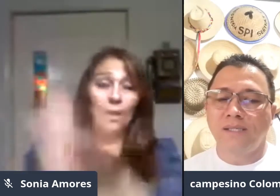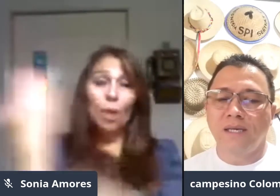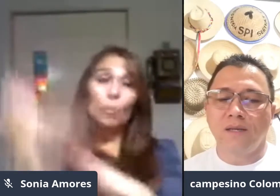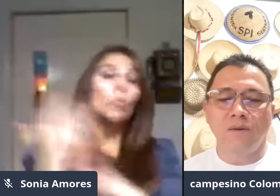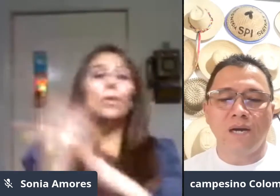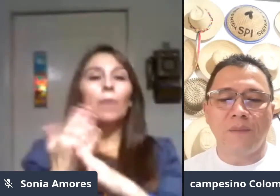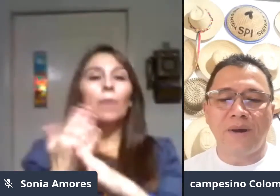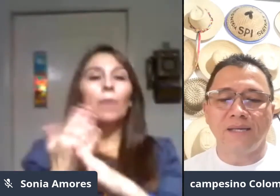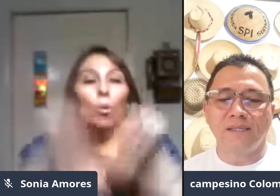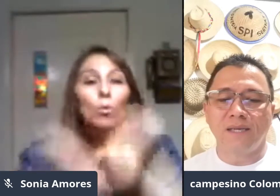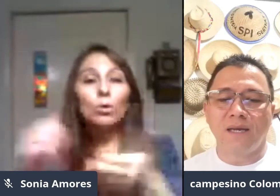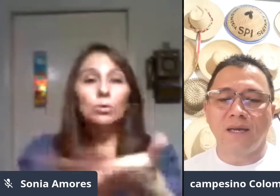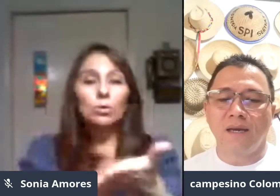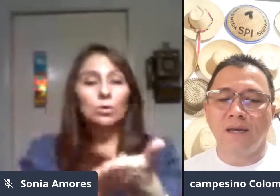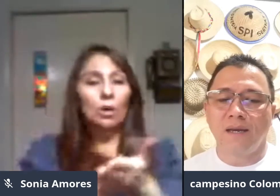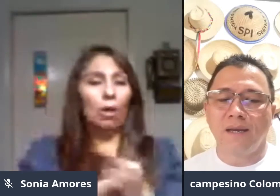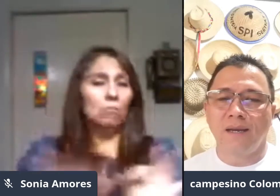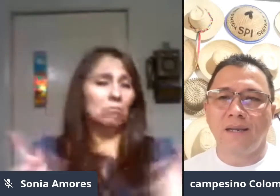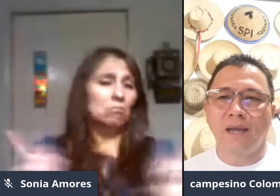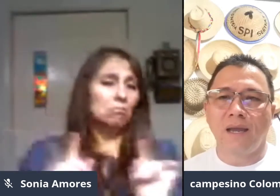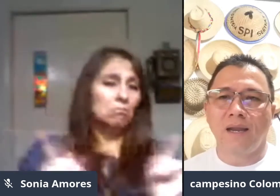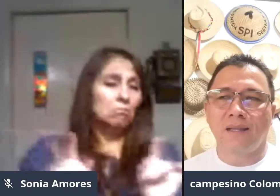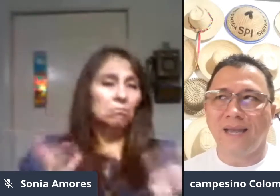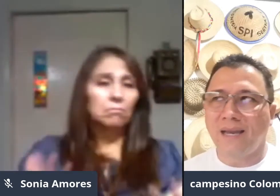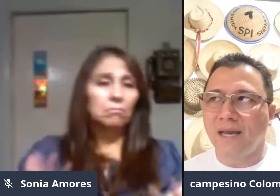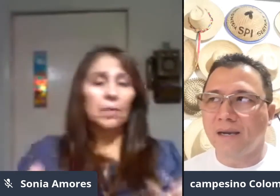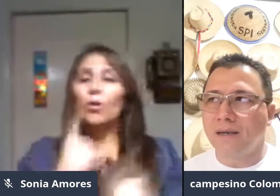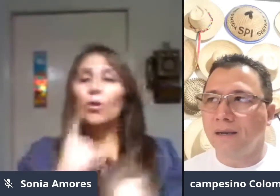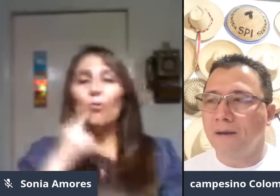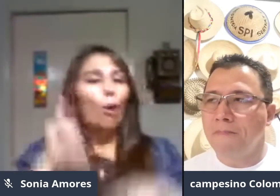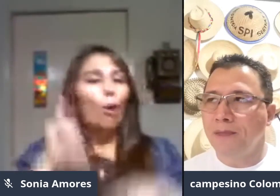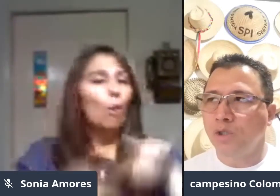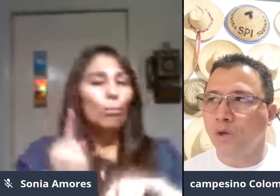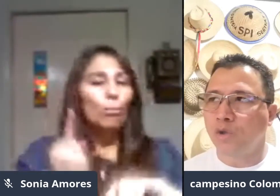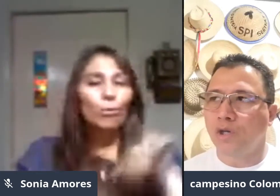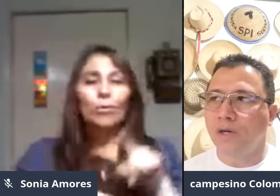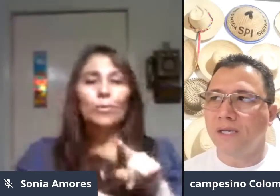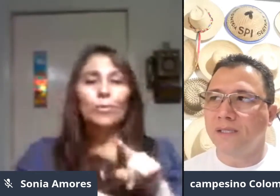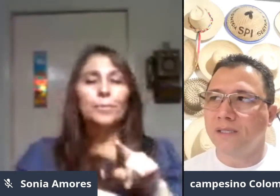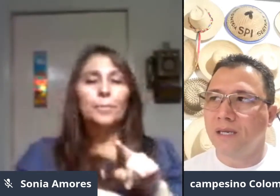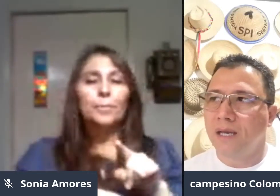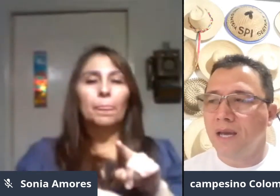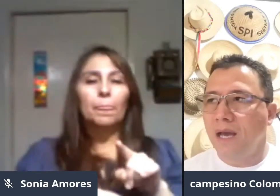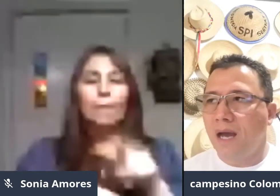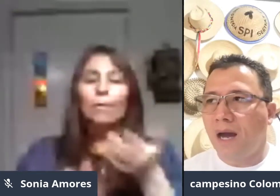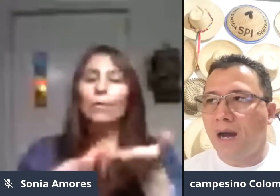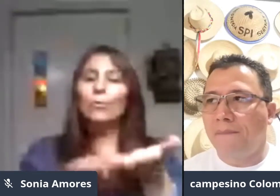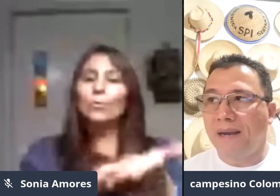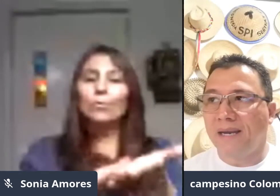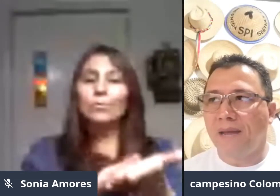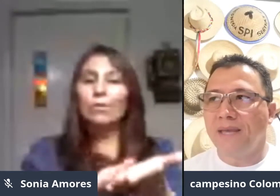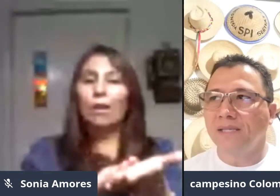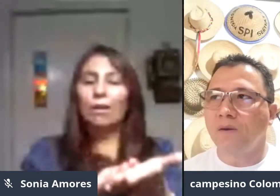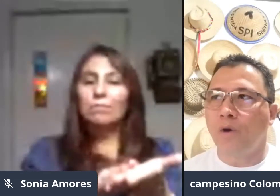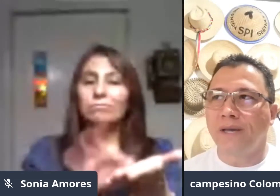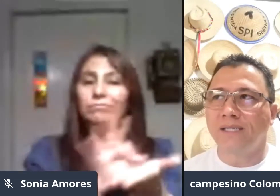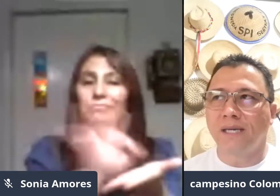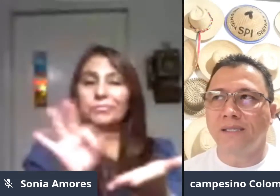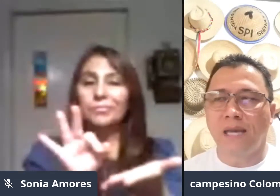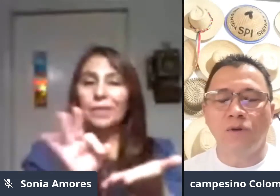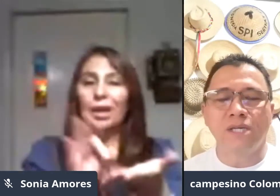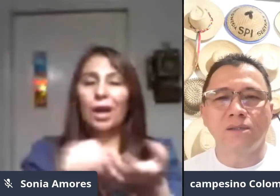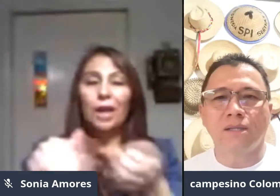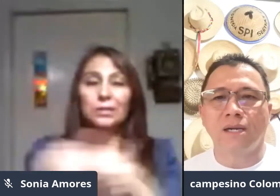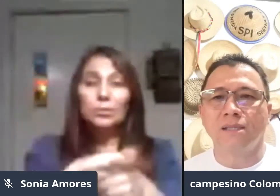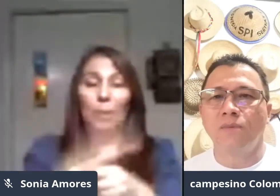No ha sido capaz de tener soluciones a pandemias como